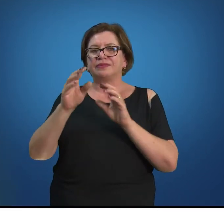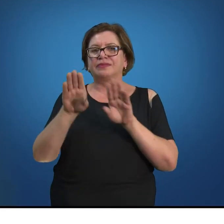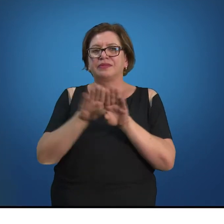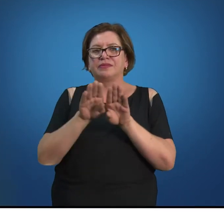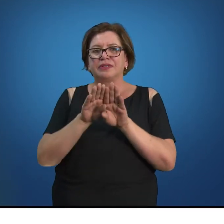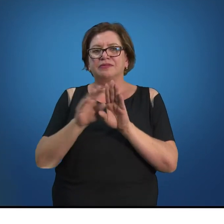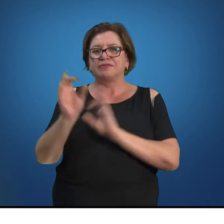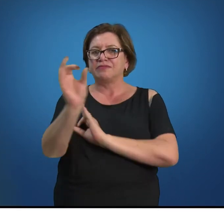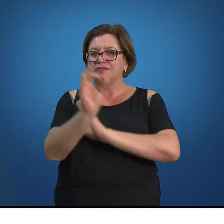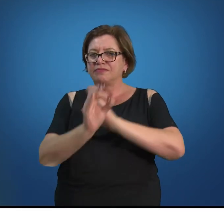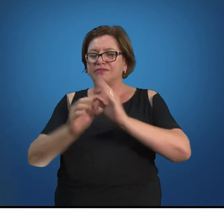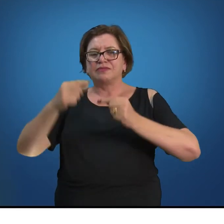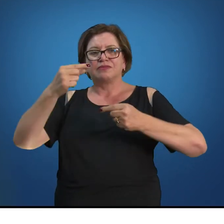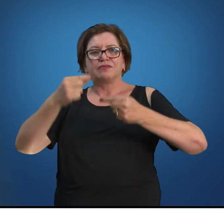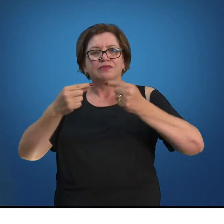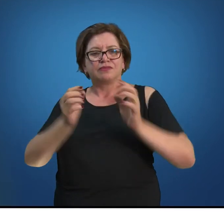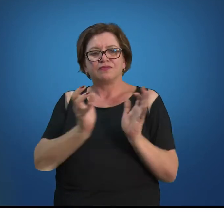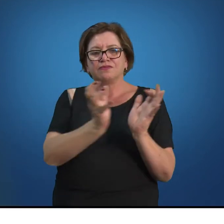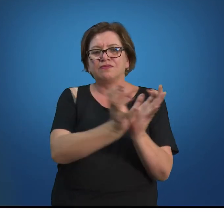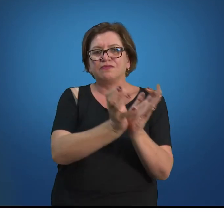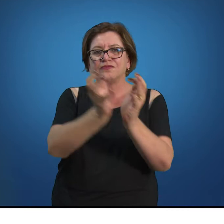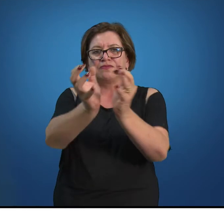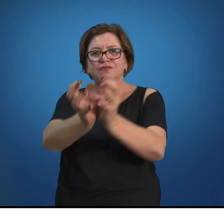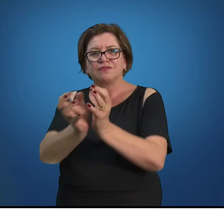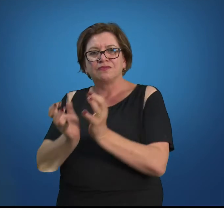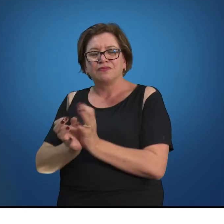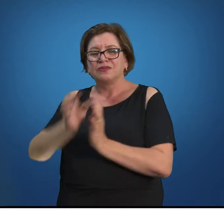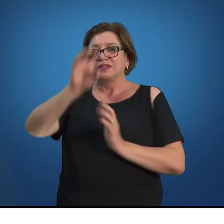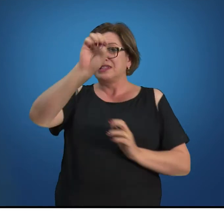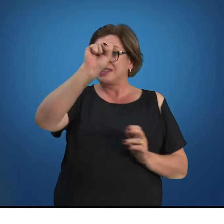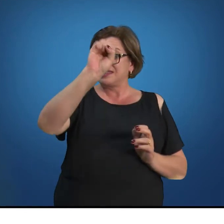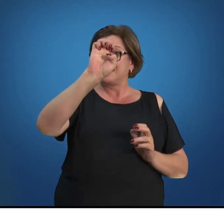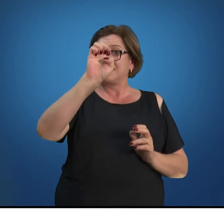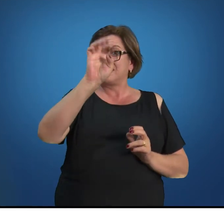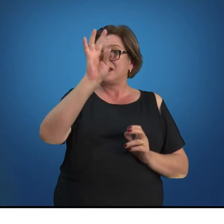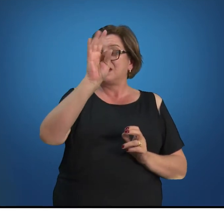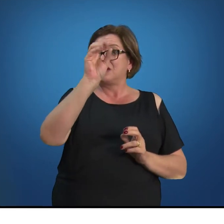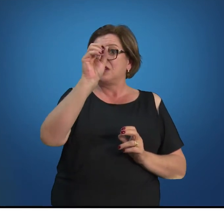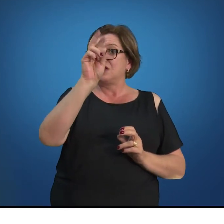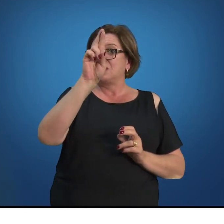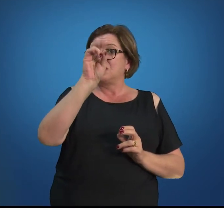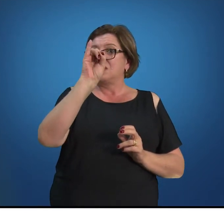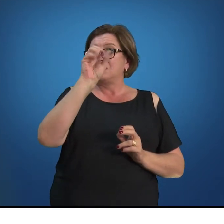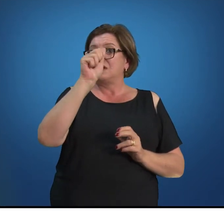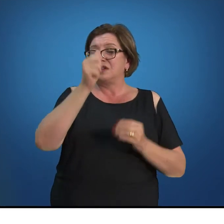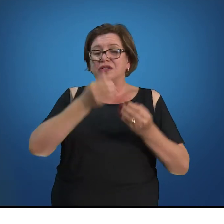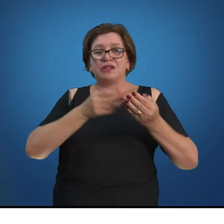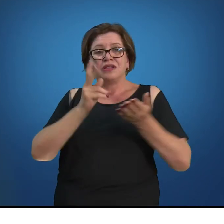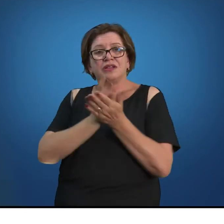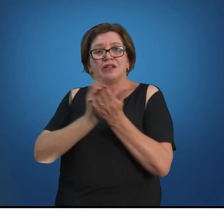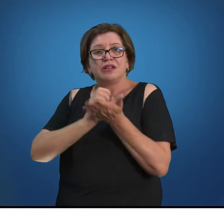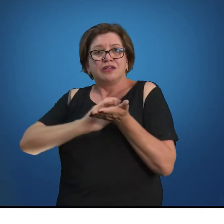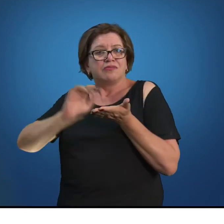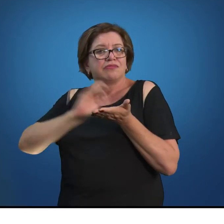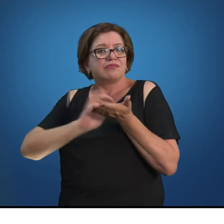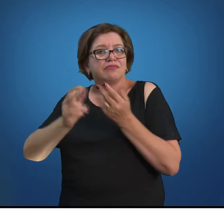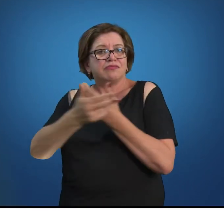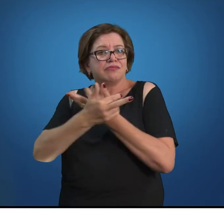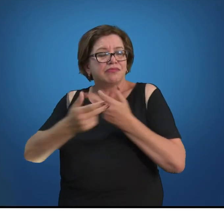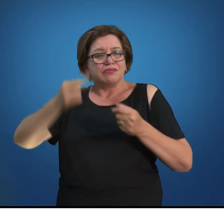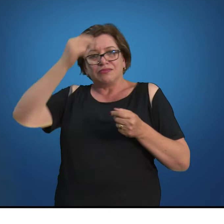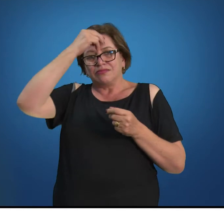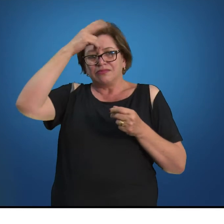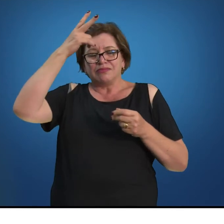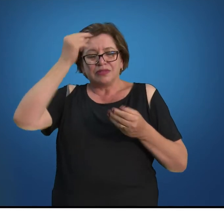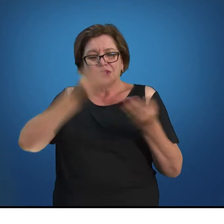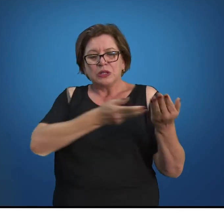de políticas setoriais e que deve dialogar, na verdade, entre as diferentes secretarias, permitindo, então,